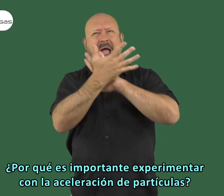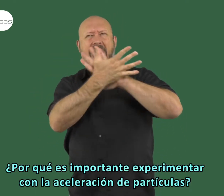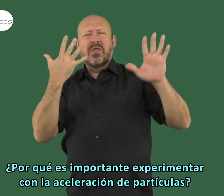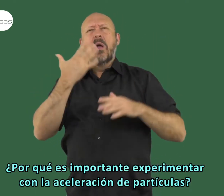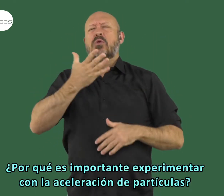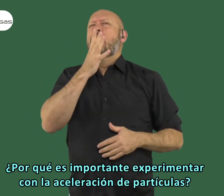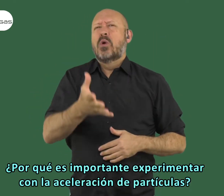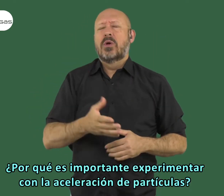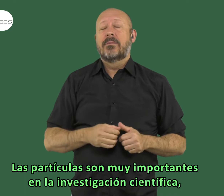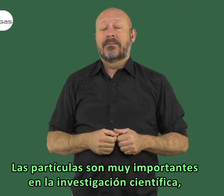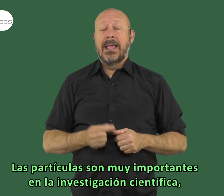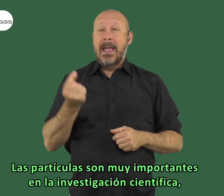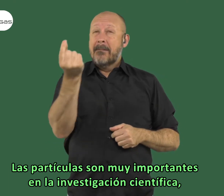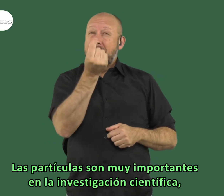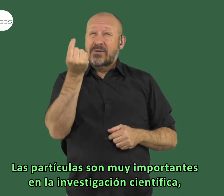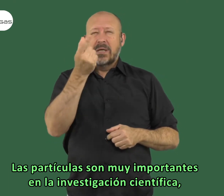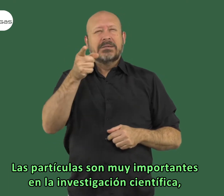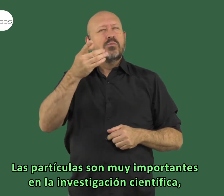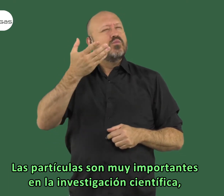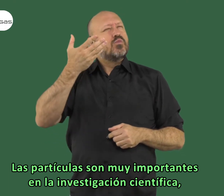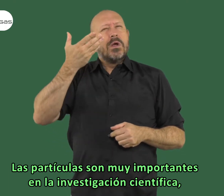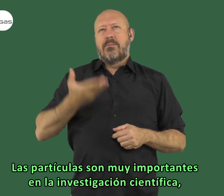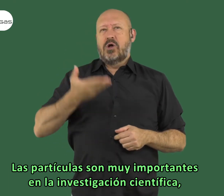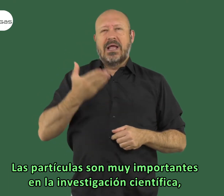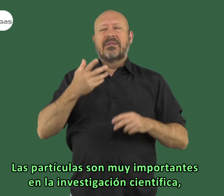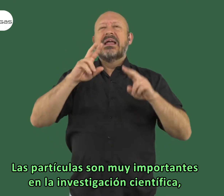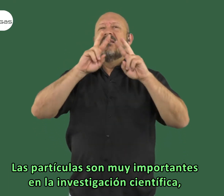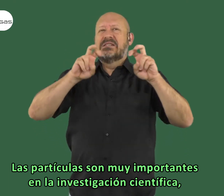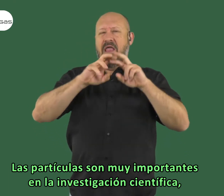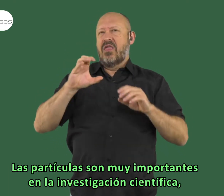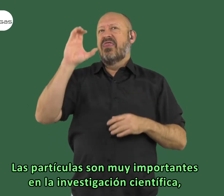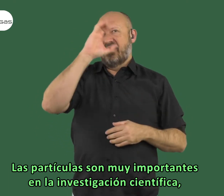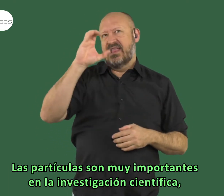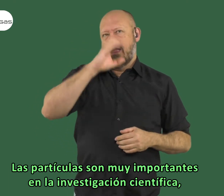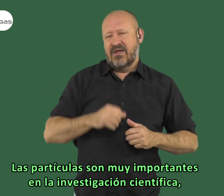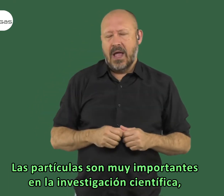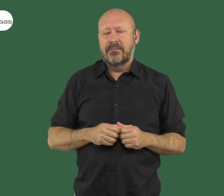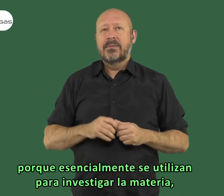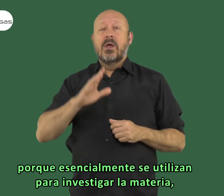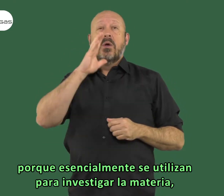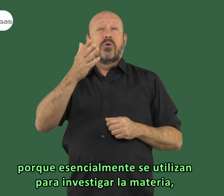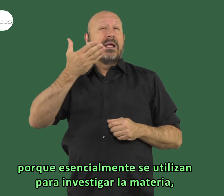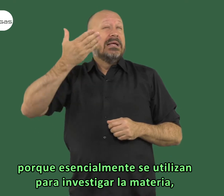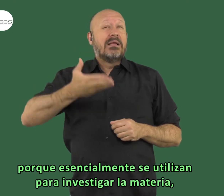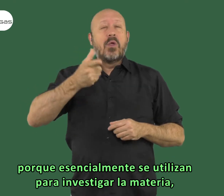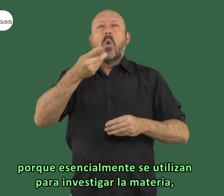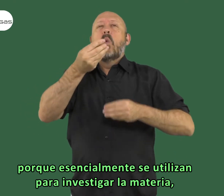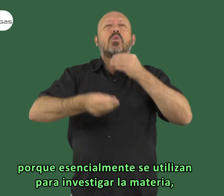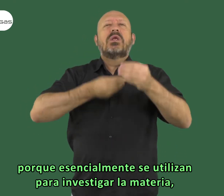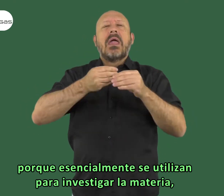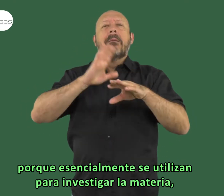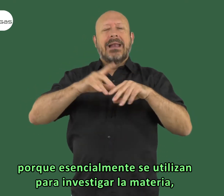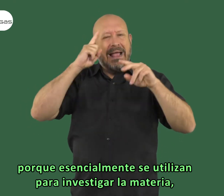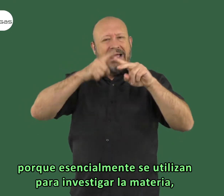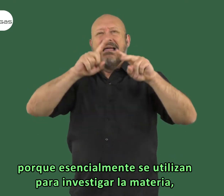con la aceleración de partículas? Bueno, las partículas son muy importantes en la investigación científica porque esencialmente